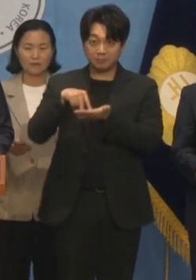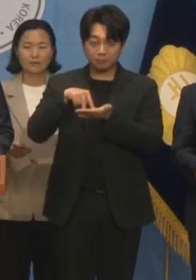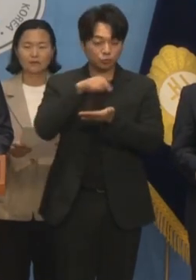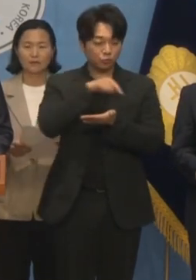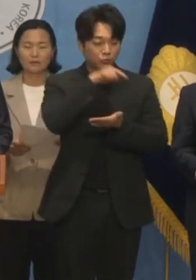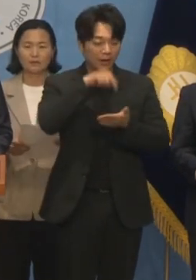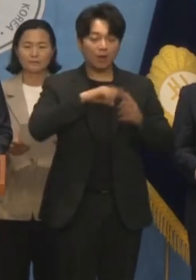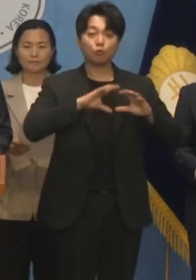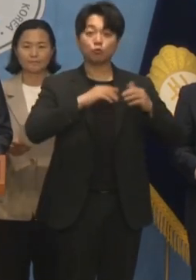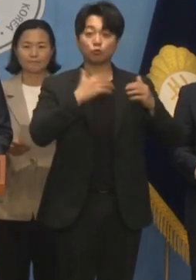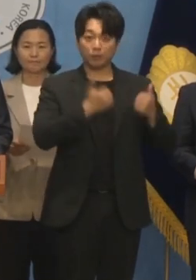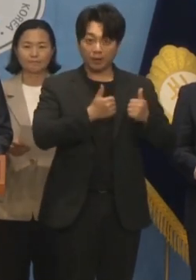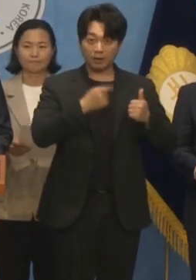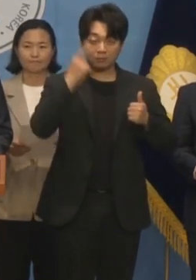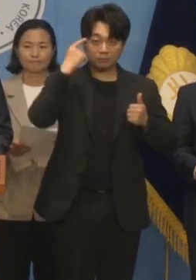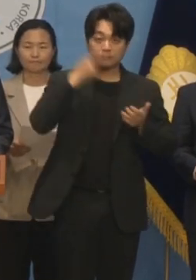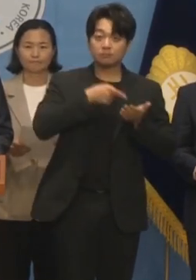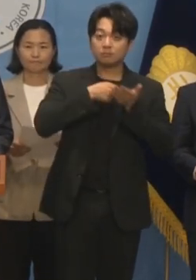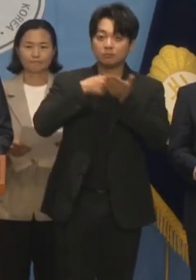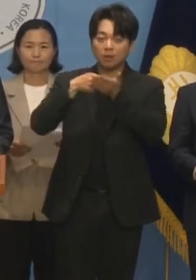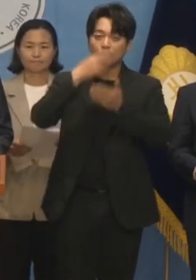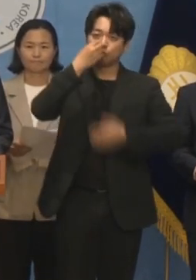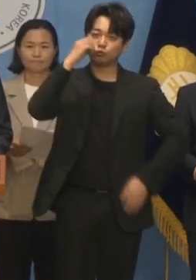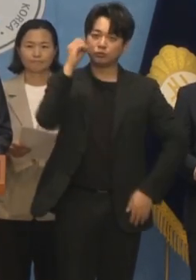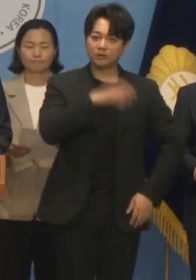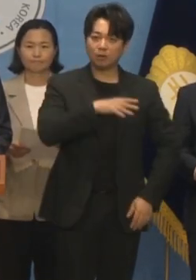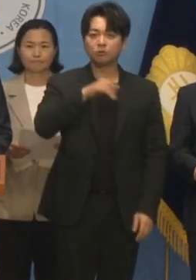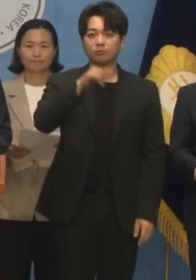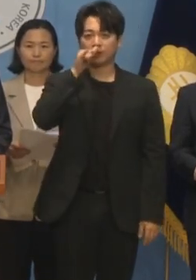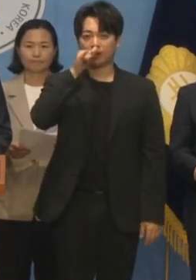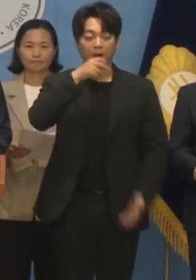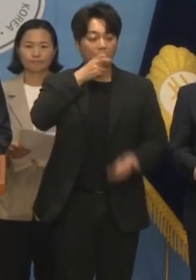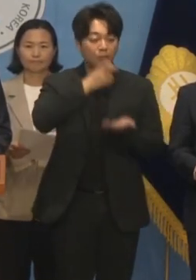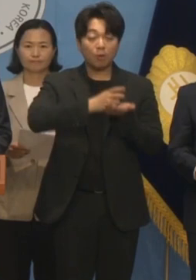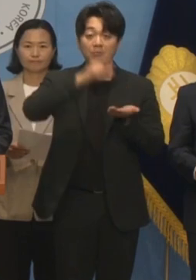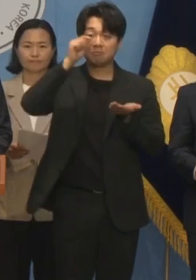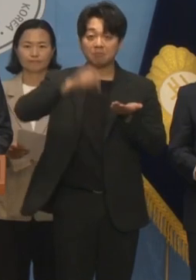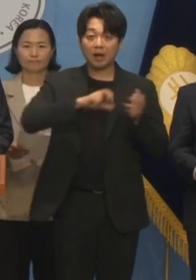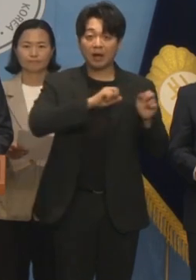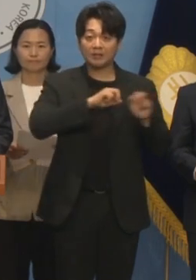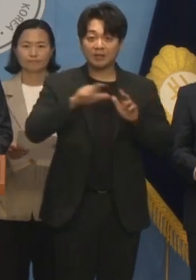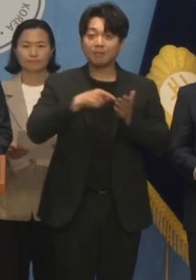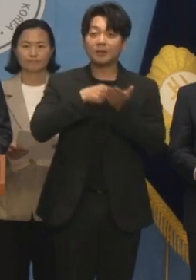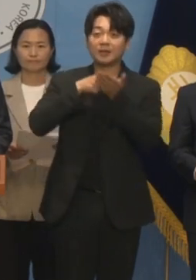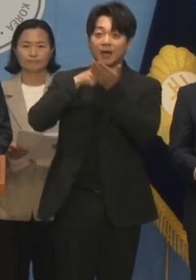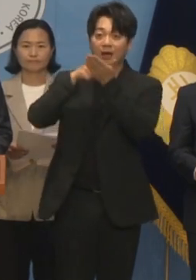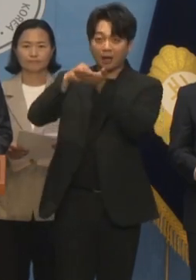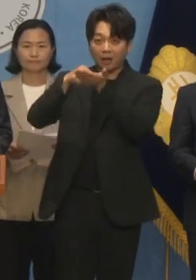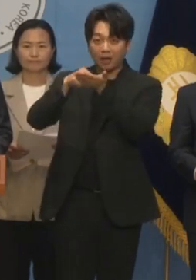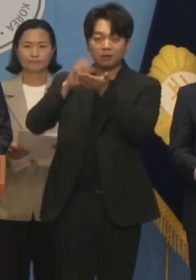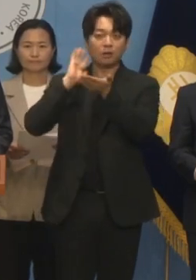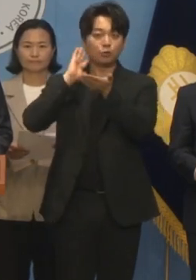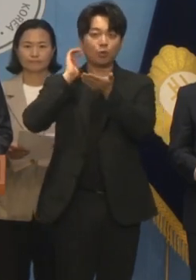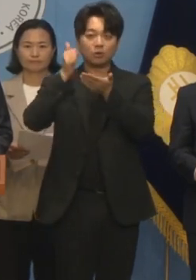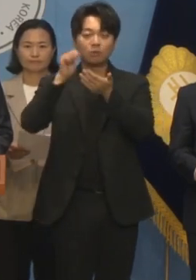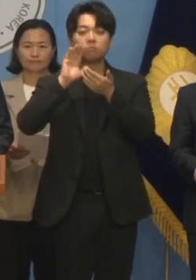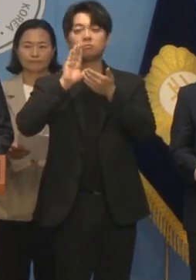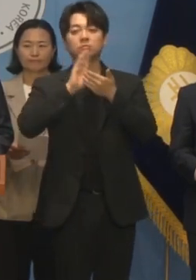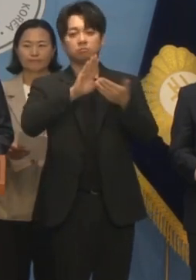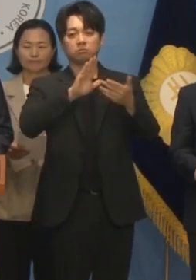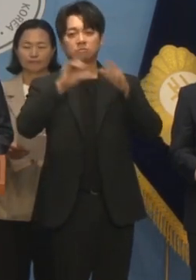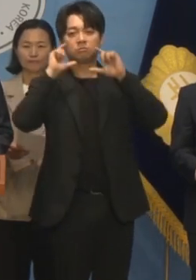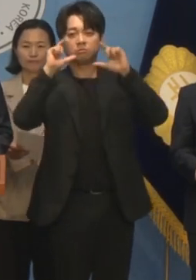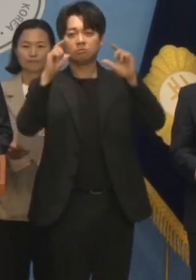가볍게 무시되고 있습니다. 법이 통과하자마자 대통령실은 거부권 행사를 시사했습니다.